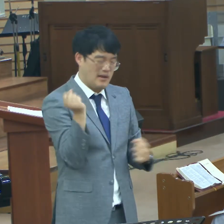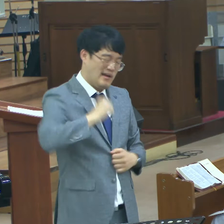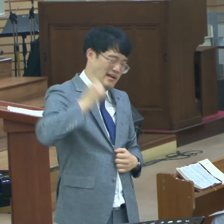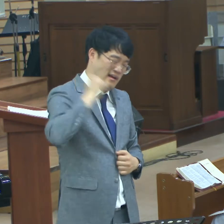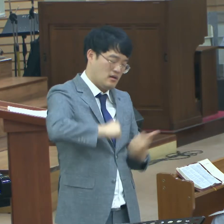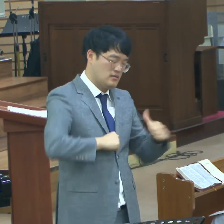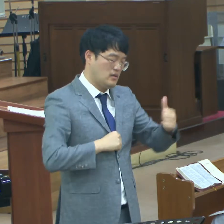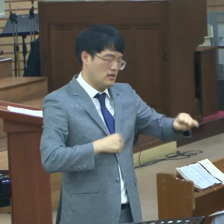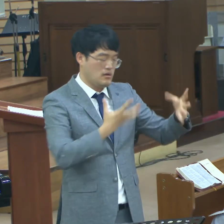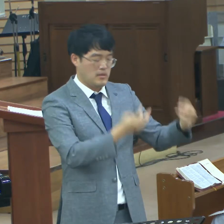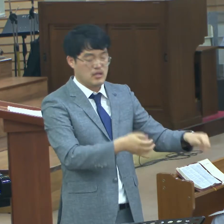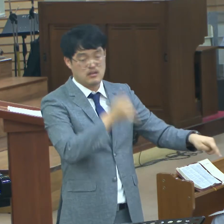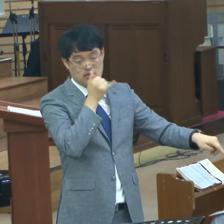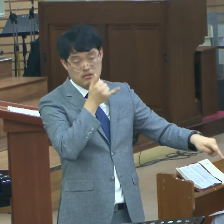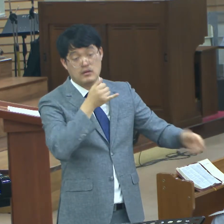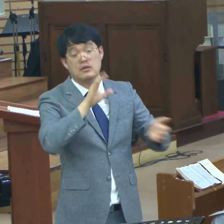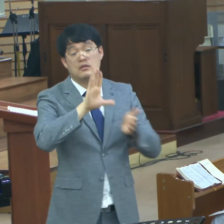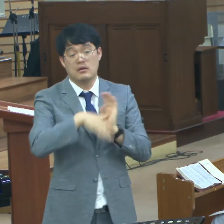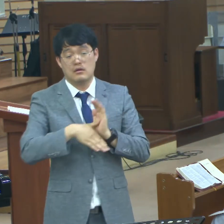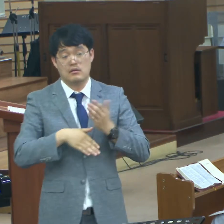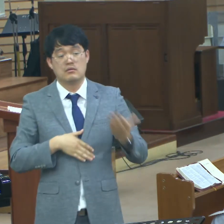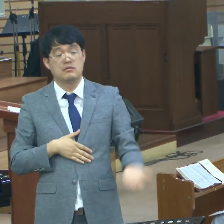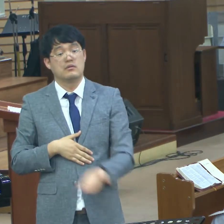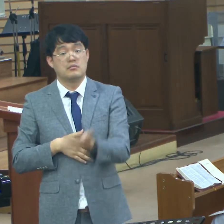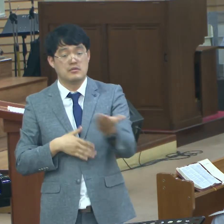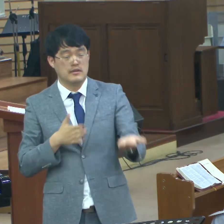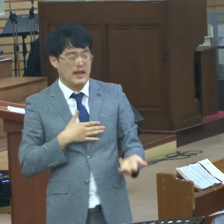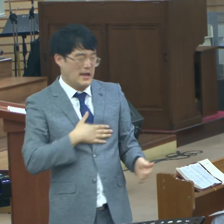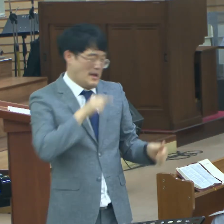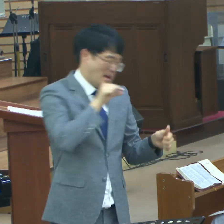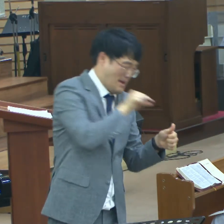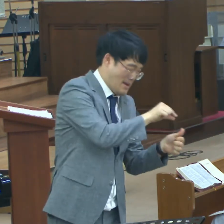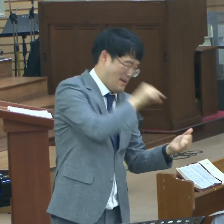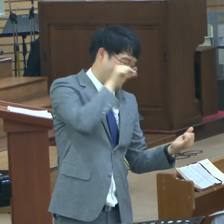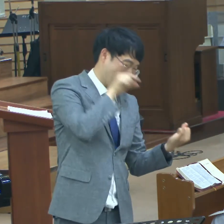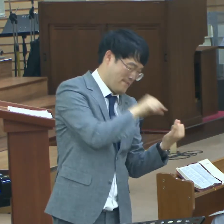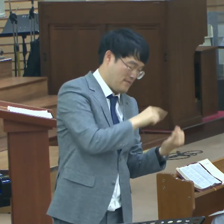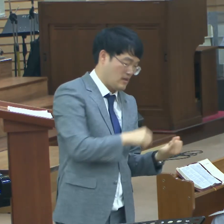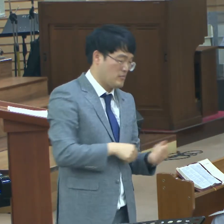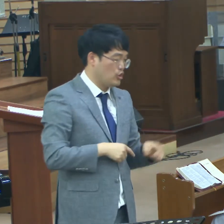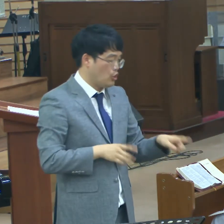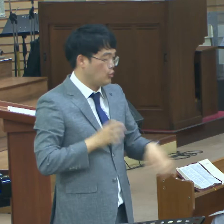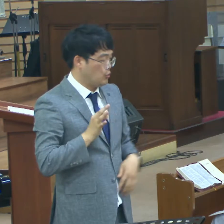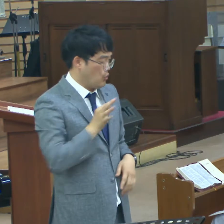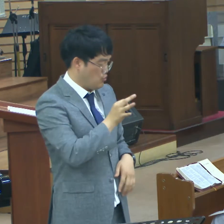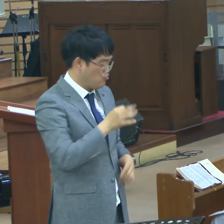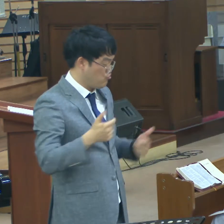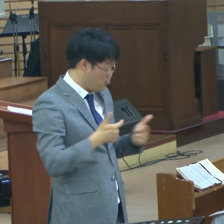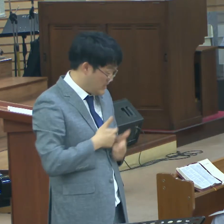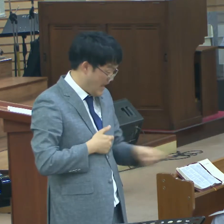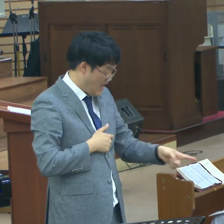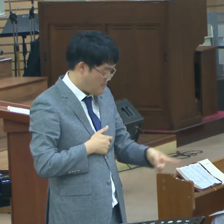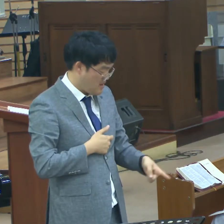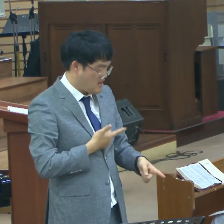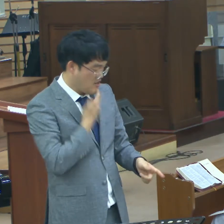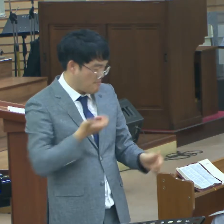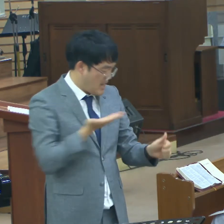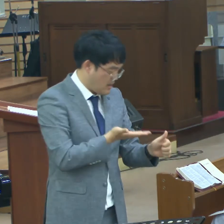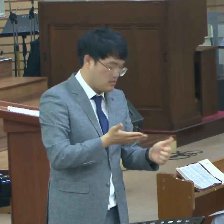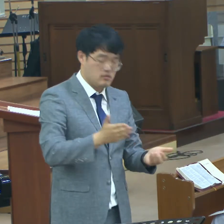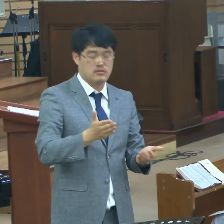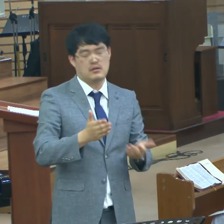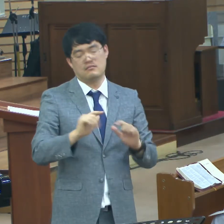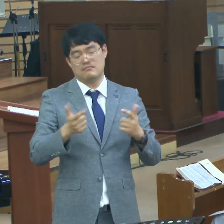여러분 최선이 뭐냐면 잔소리 하는 게 아니에요. 용돈 줄이면서 압박하는 것도 아니에요. 최선이 뭔가